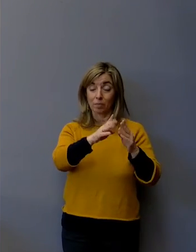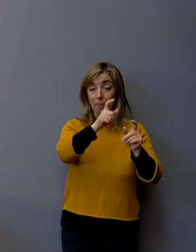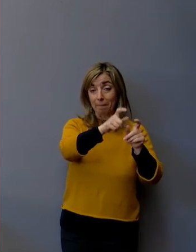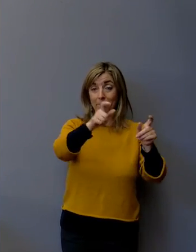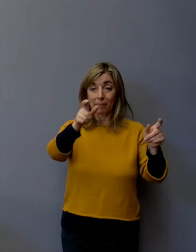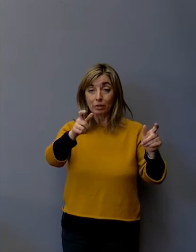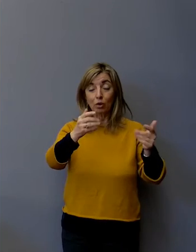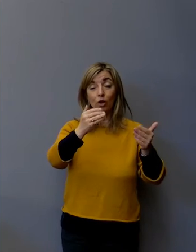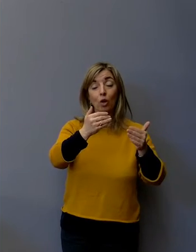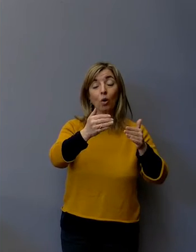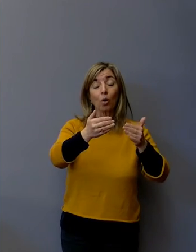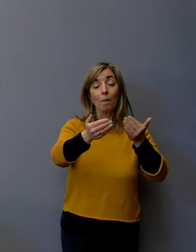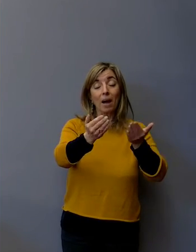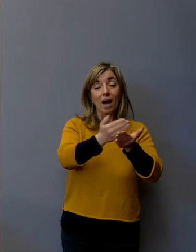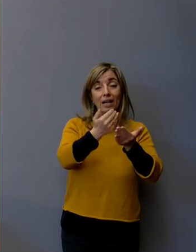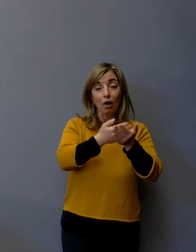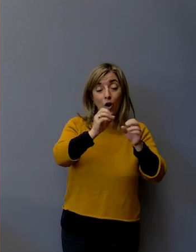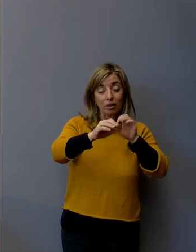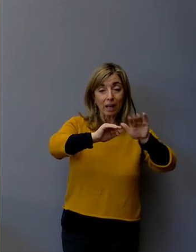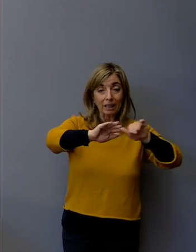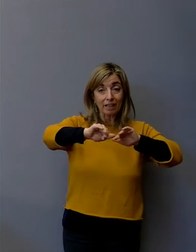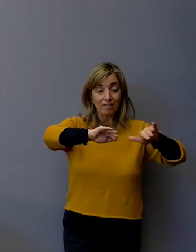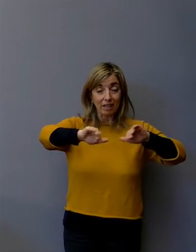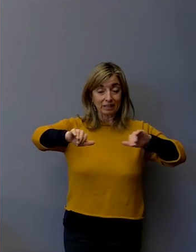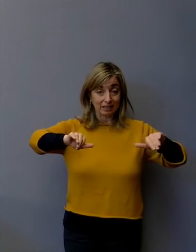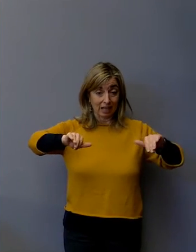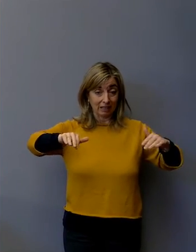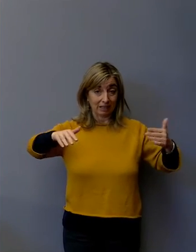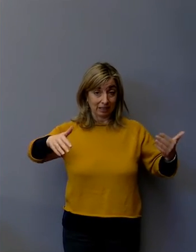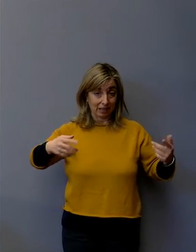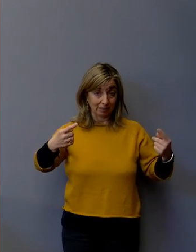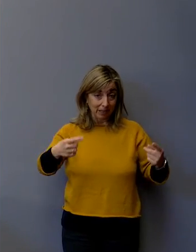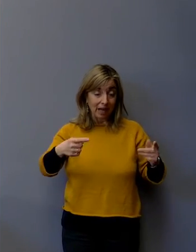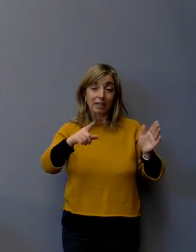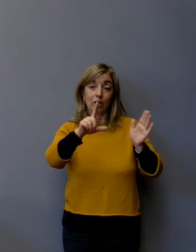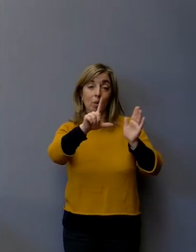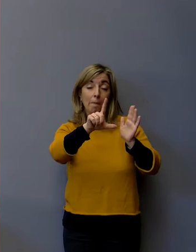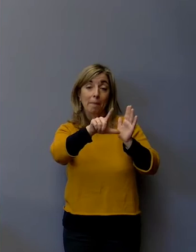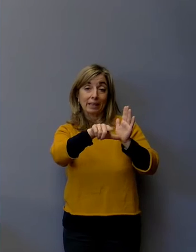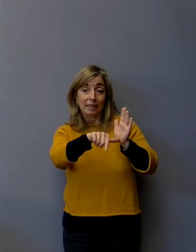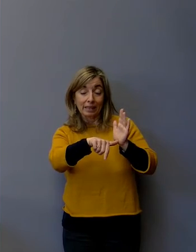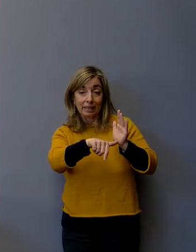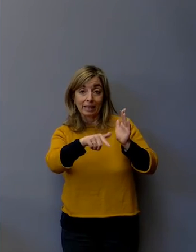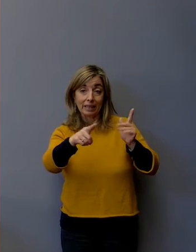differenziata e per potere in un tempo ragionevole abbassare la tassa sui rifiuti